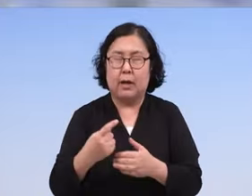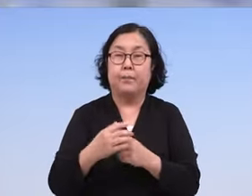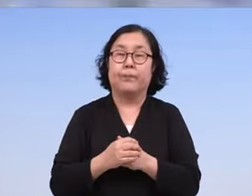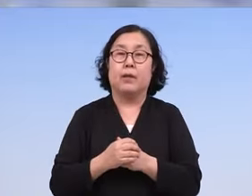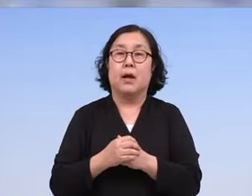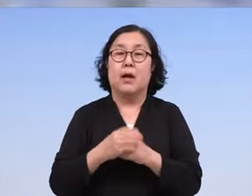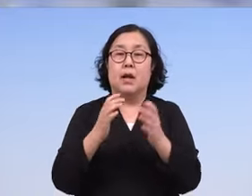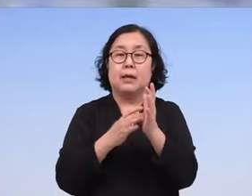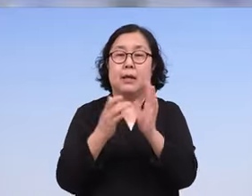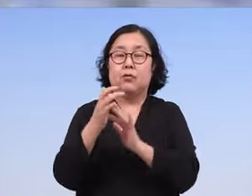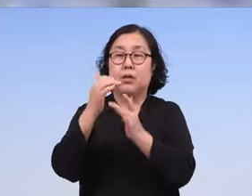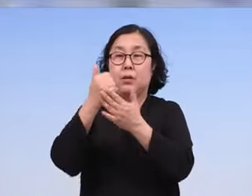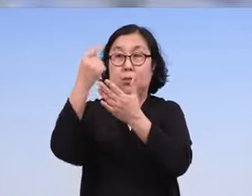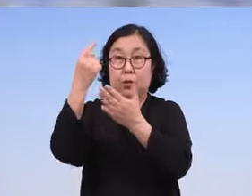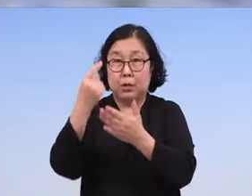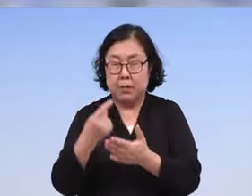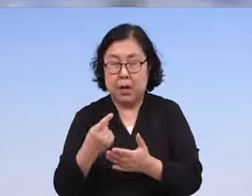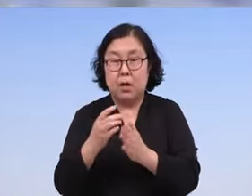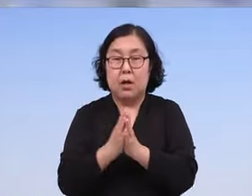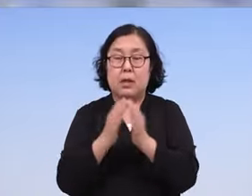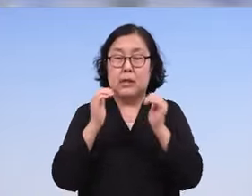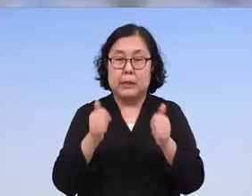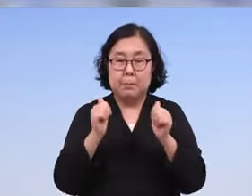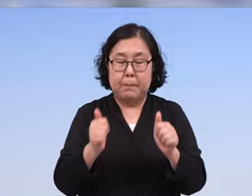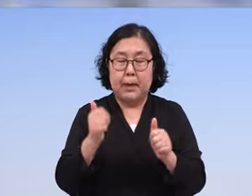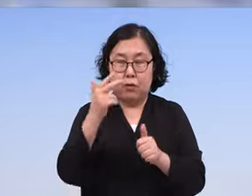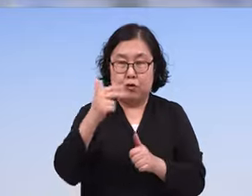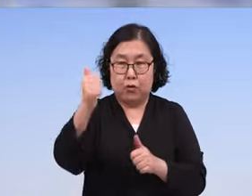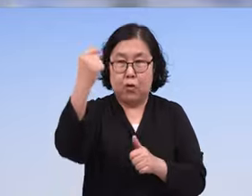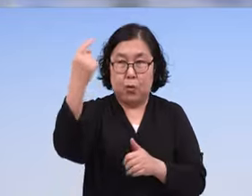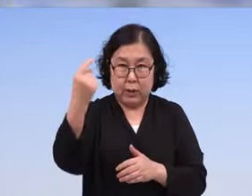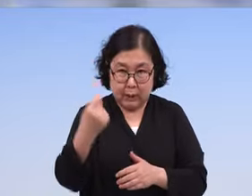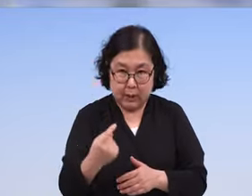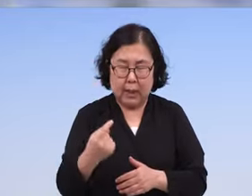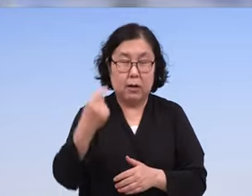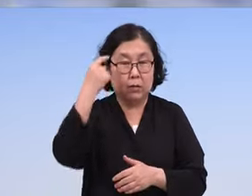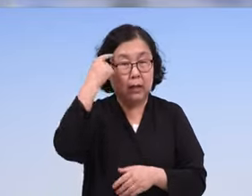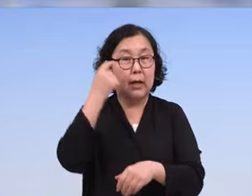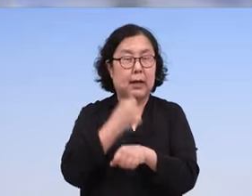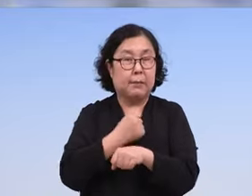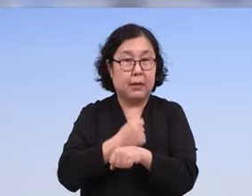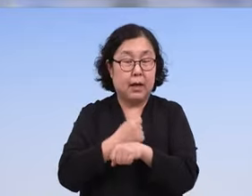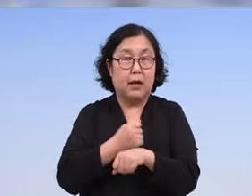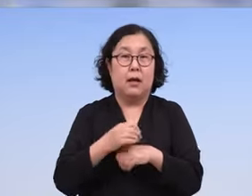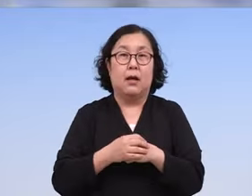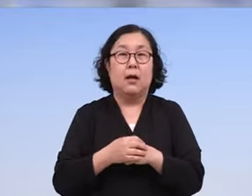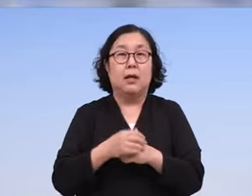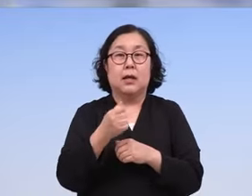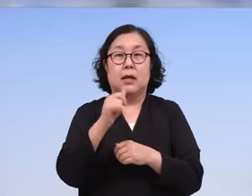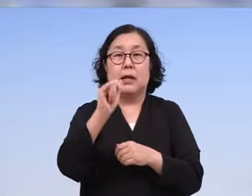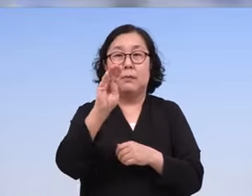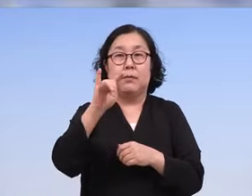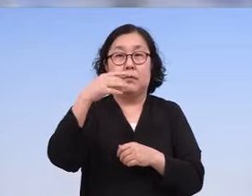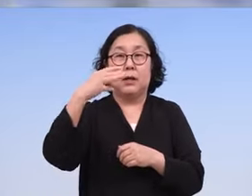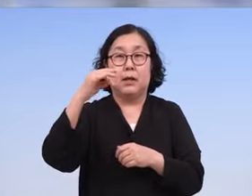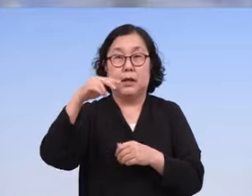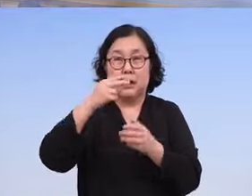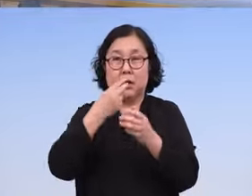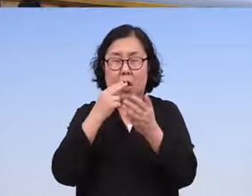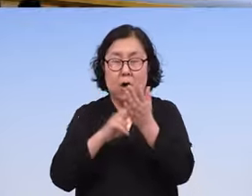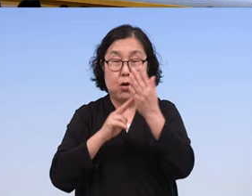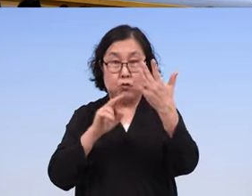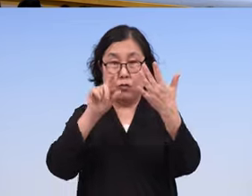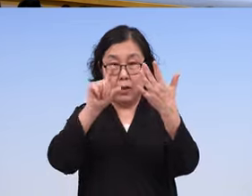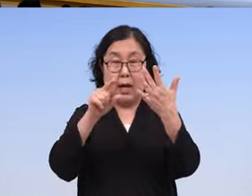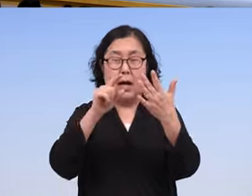그리고 예수님은 오시는데 심판주로 오신다, 이 사실을 상기해야 되는데, 그런 의미에서 저는 히브리서 9장